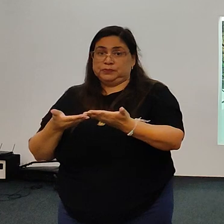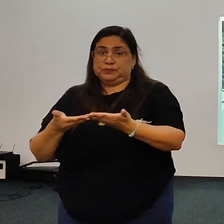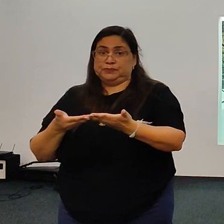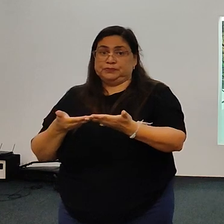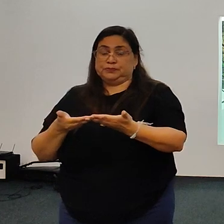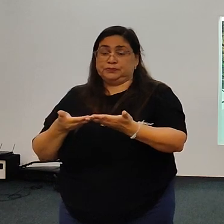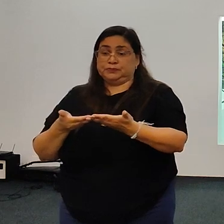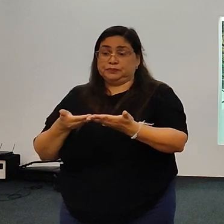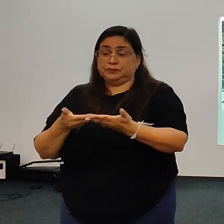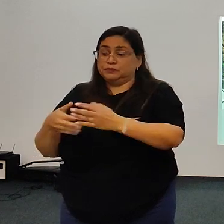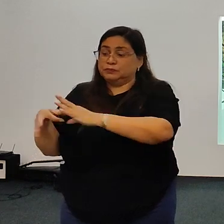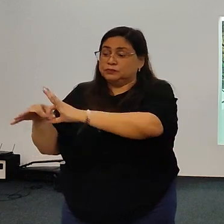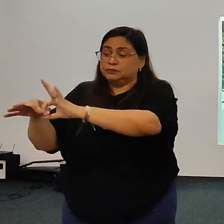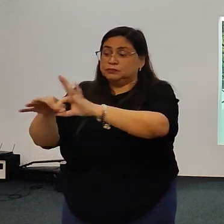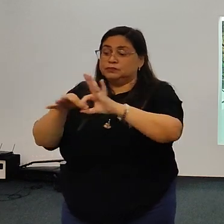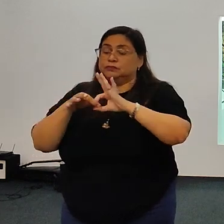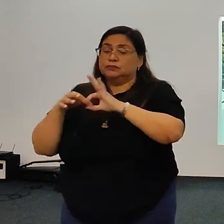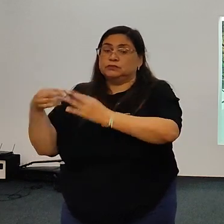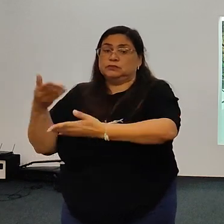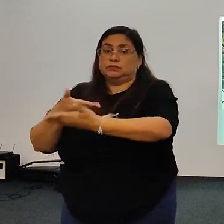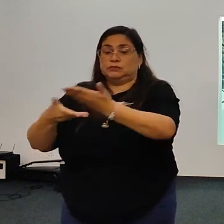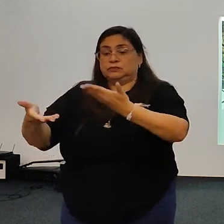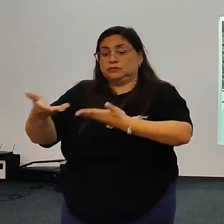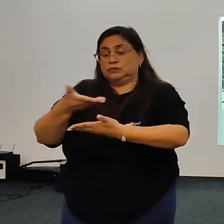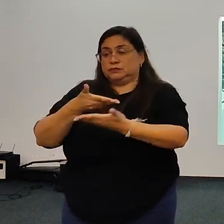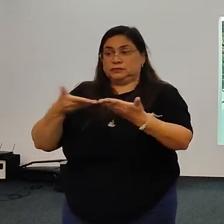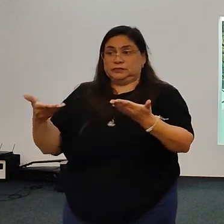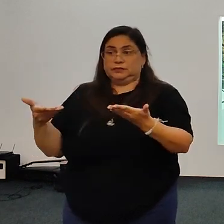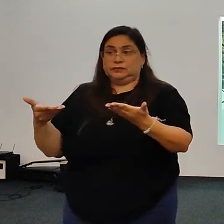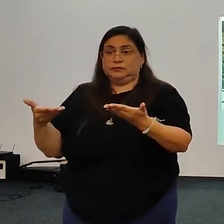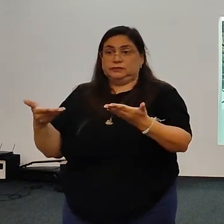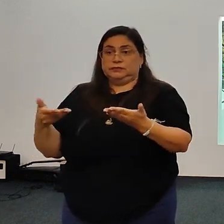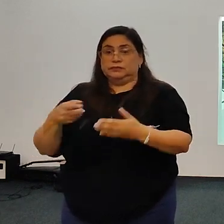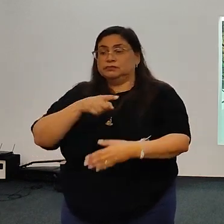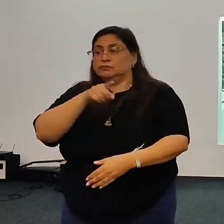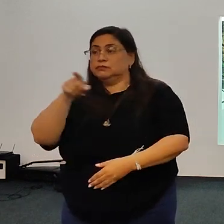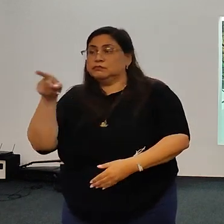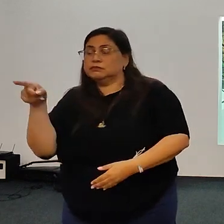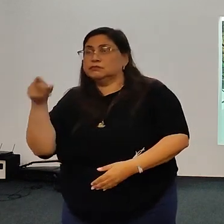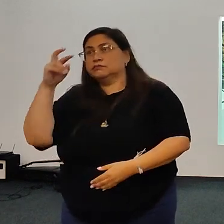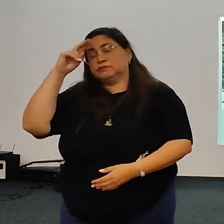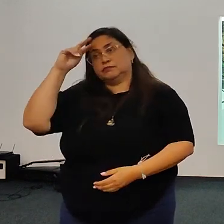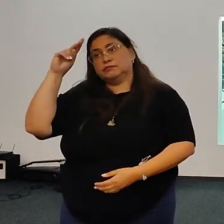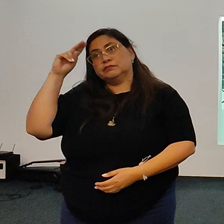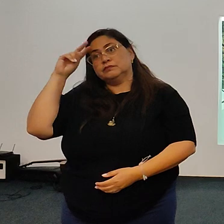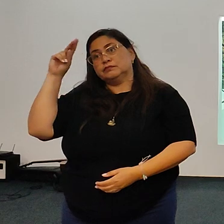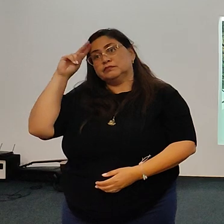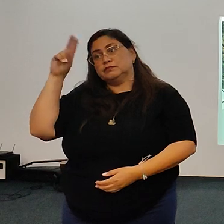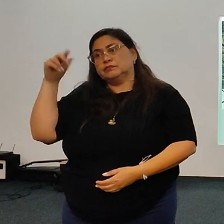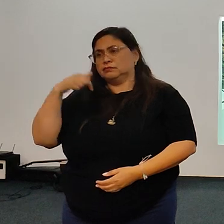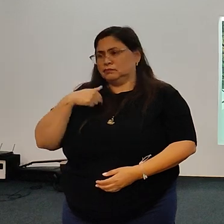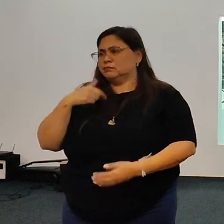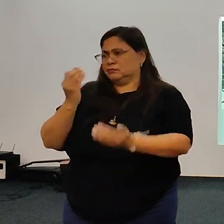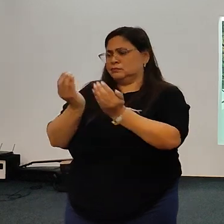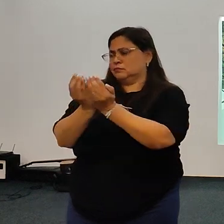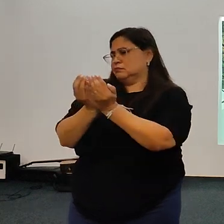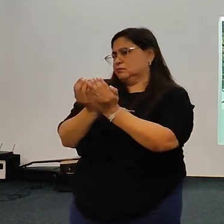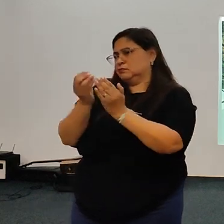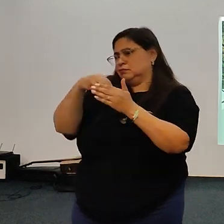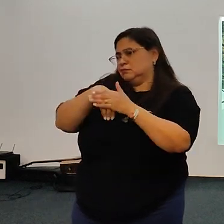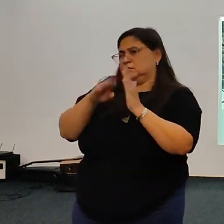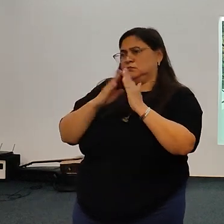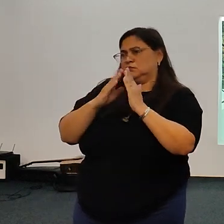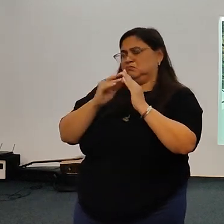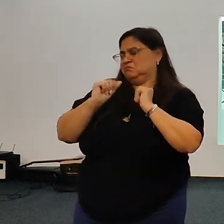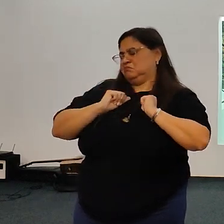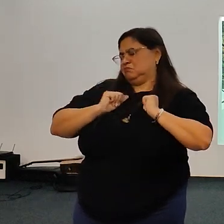outros. Nós temos comunhão uns com os outros. Alguém aqui já viu aquela história? Eu sou crente na minha casa, eu não preciso ir